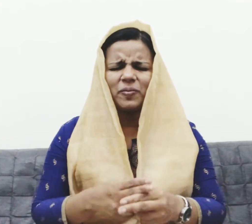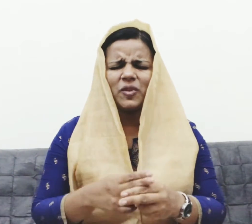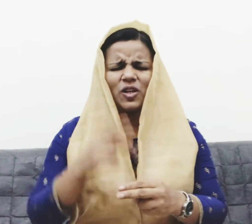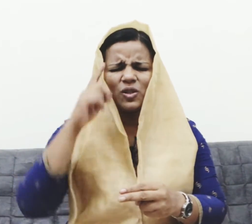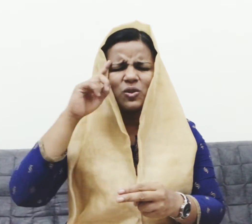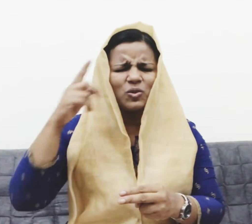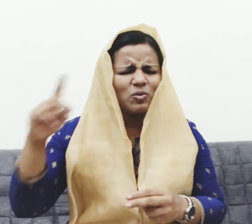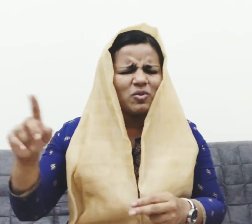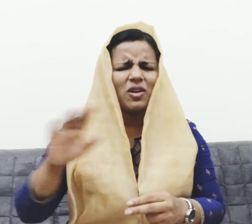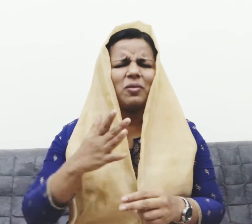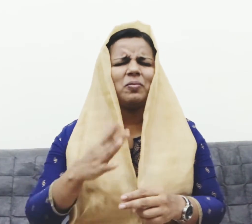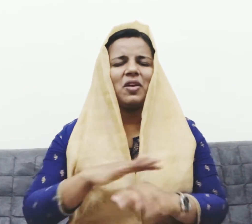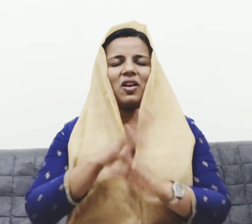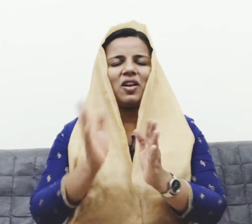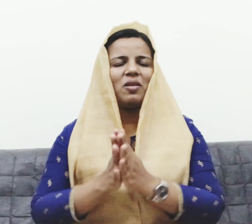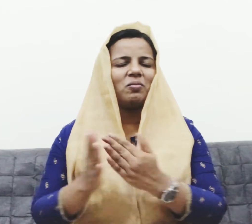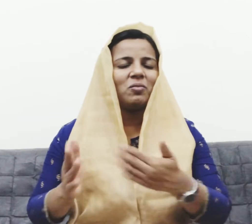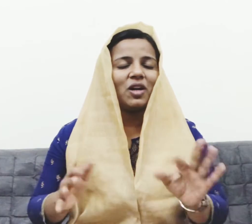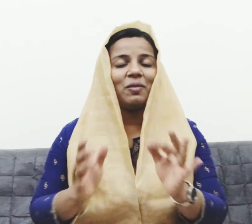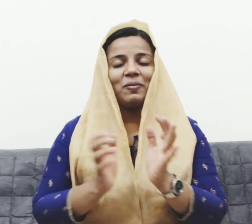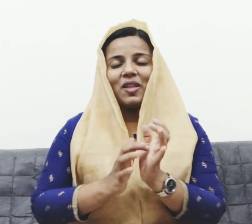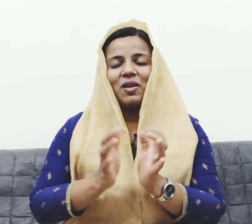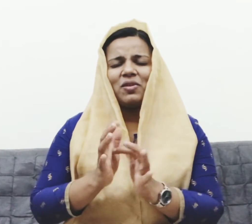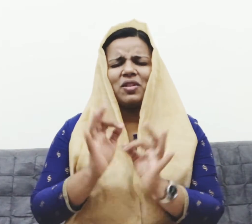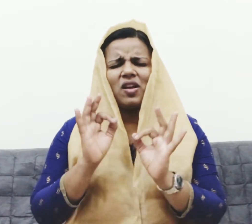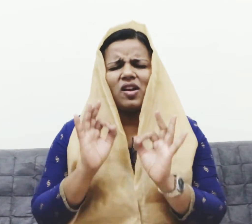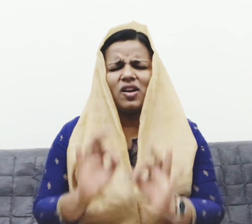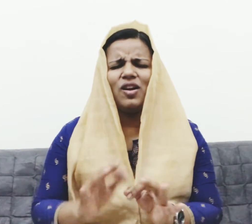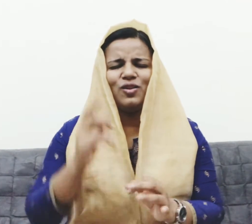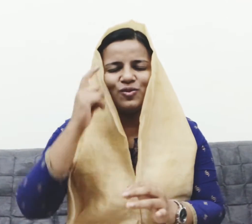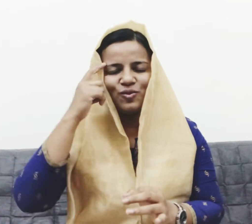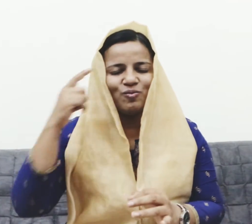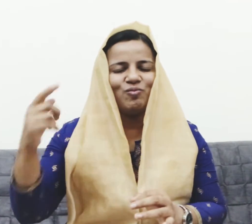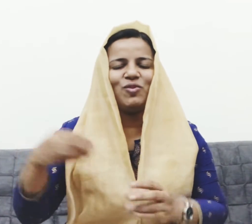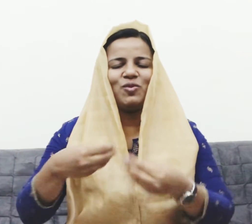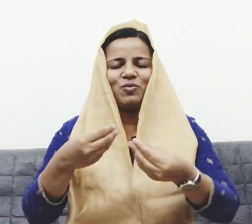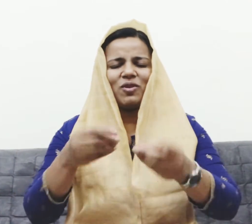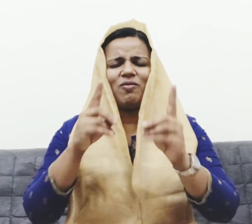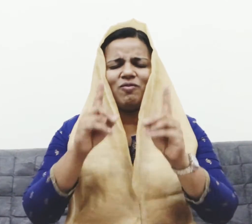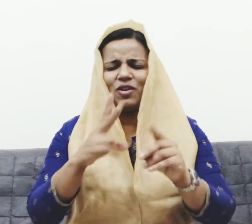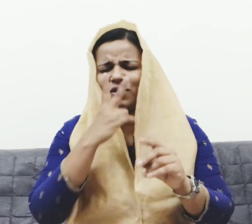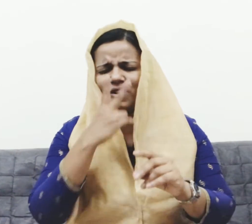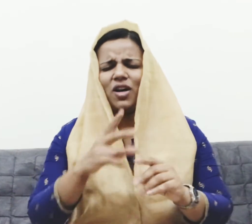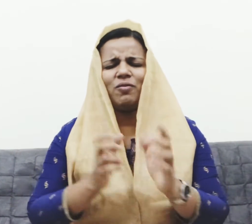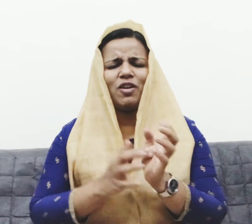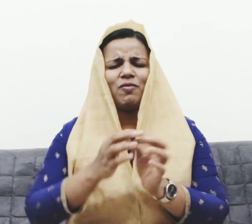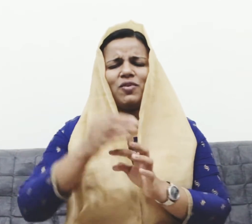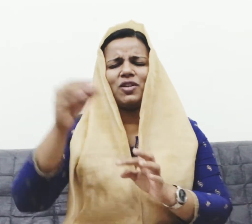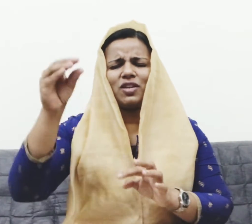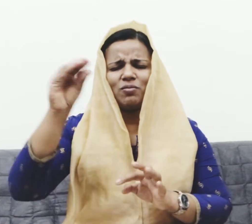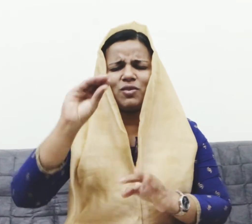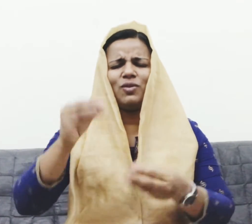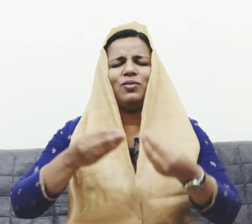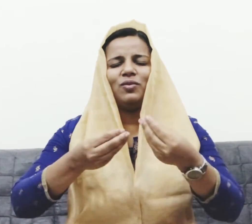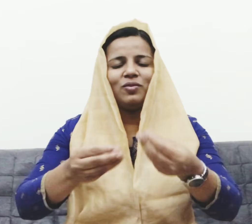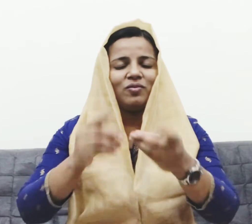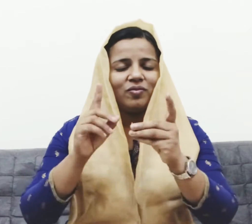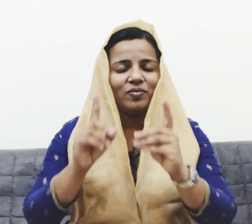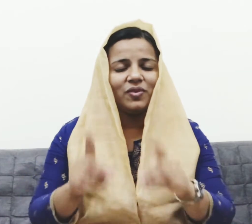ആ സ്വപ്നങ്ങൾ എല്ലാം മാറിപ്പോട്ടെ. ദൈവീക സ്വപ്നങ്ങൾ മാത്രം യേശുവിൻ്റെ നാമത്തിൽ കാണുവാൻ കർത്താവ് കൃപ കൊടുത്താട്ടെ. ഹാലലൂയ.